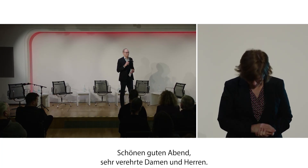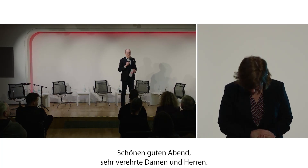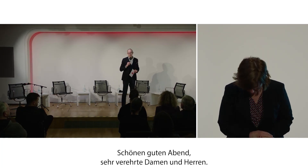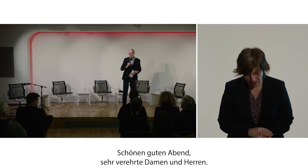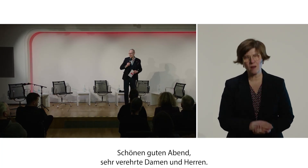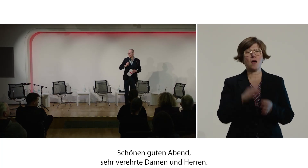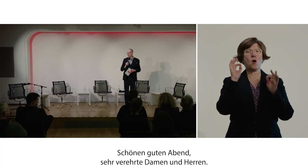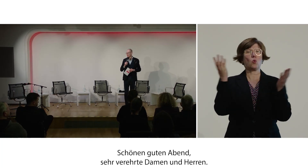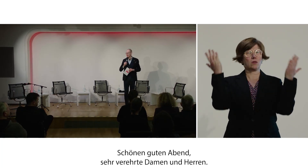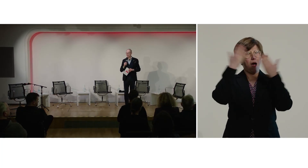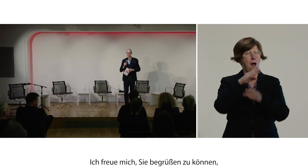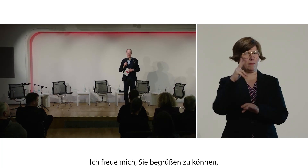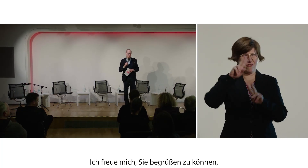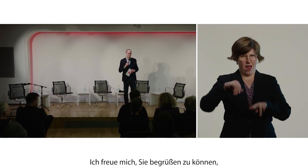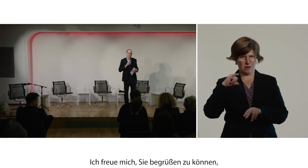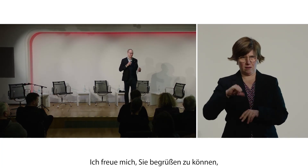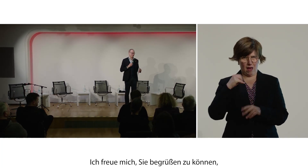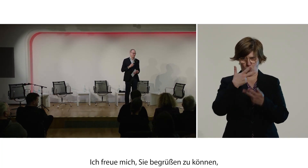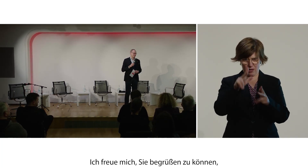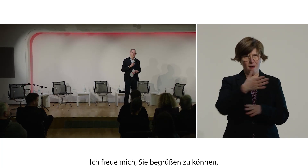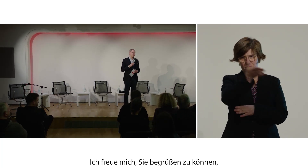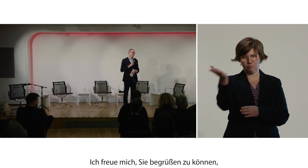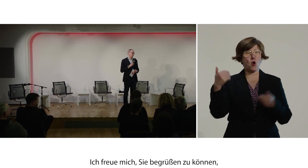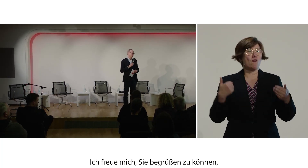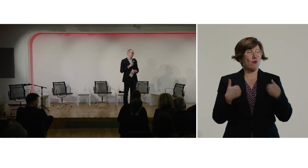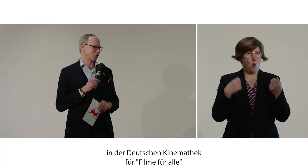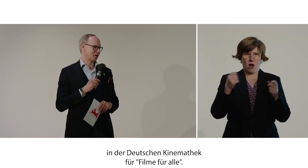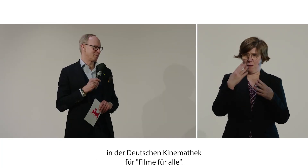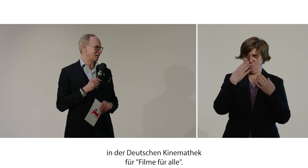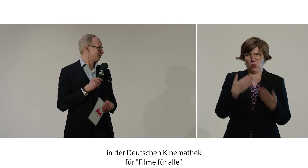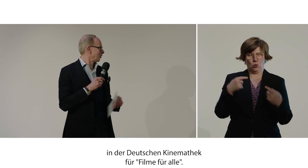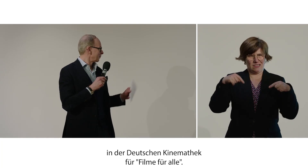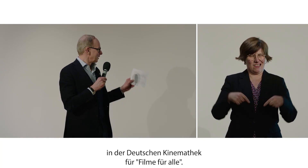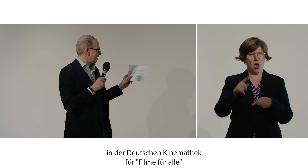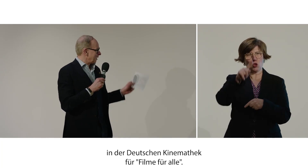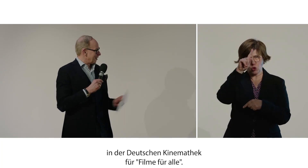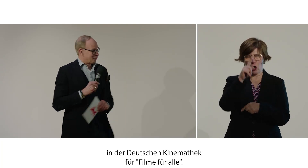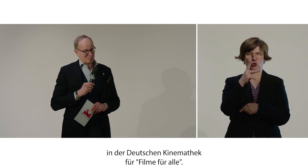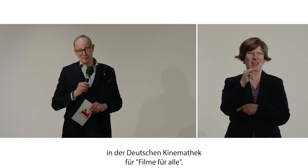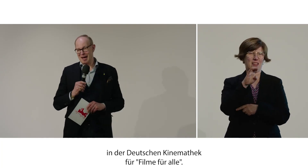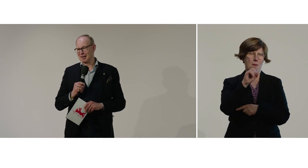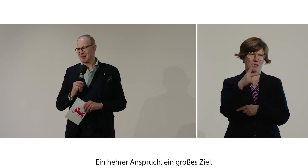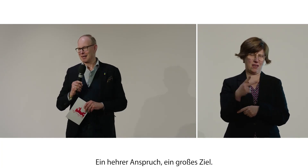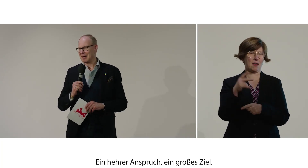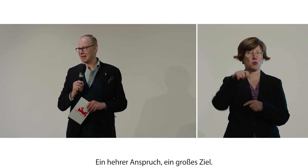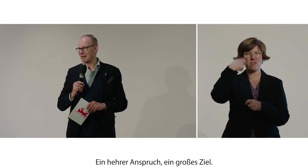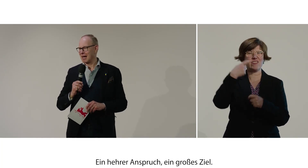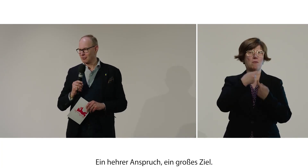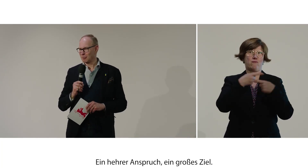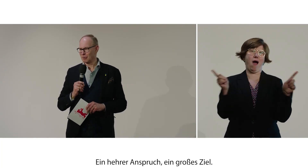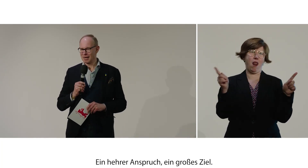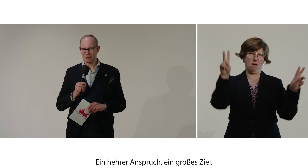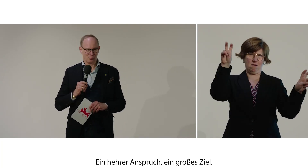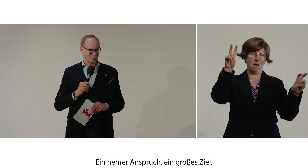Schönen guten Abend, meine sehr verehrten Damen und Herren. Ich freue mich, Sie herzlich begrüßen zu können in der deutschen Kinemathek für Filme für alle. Ein heerer